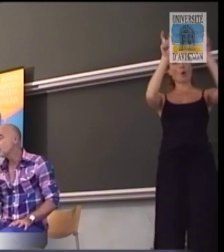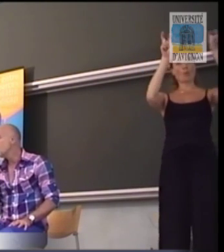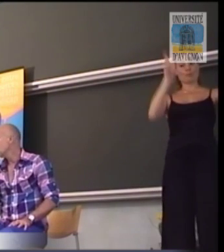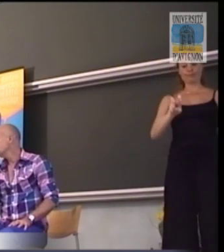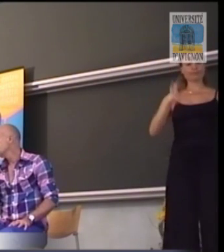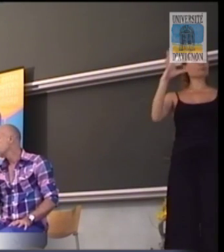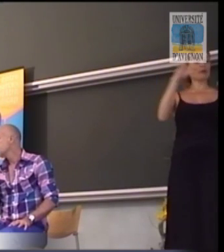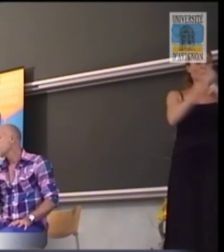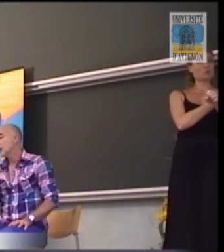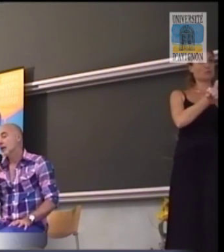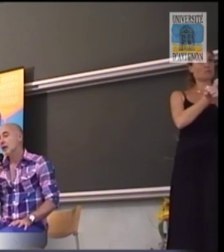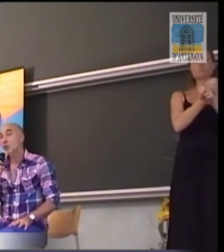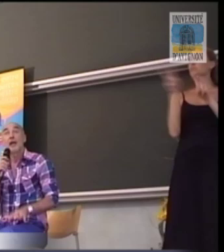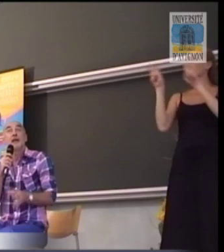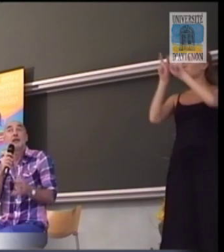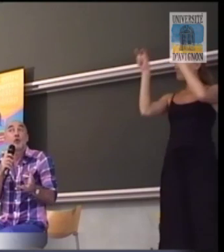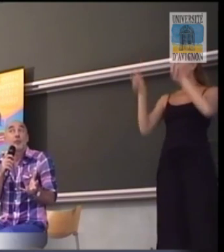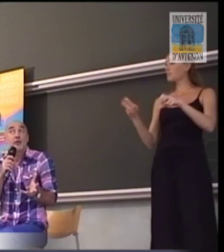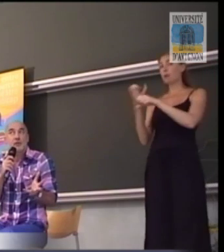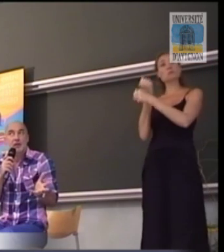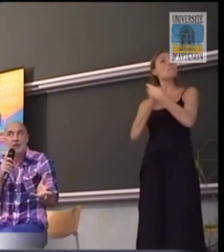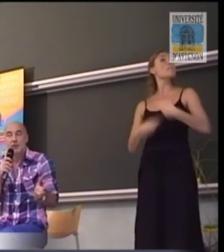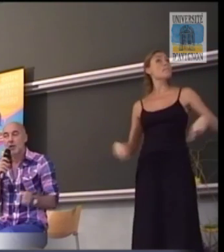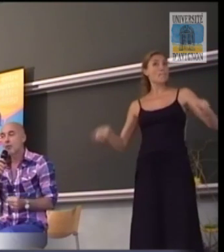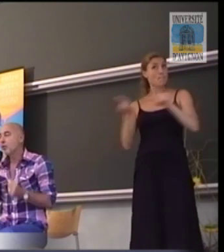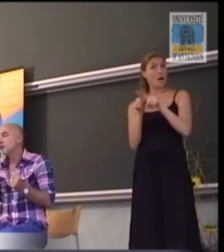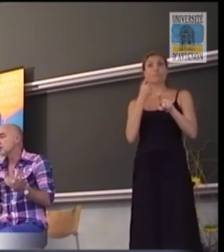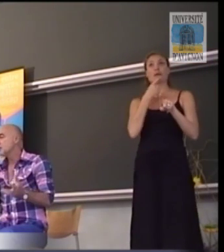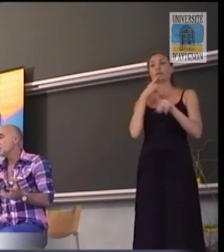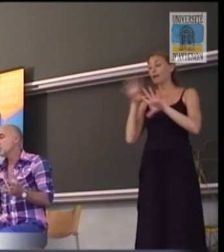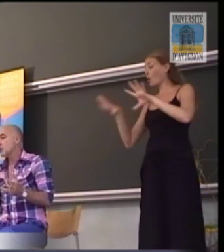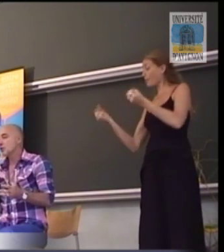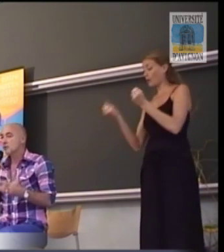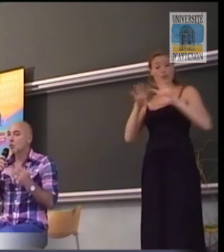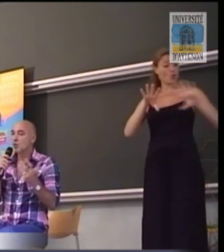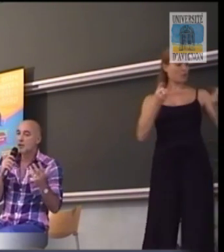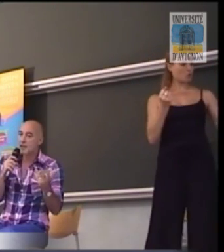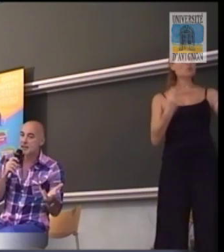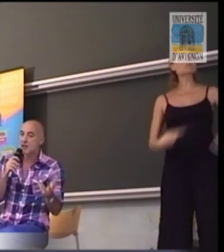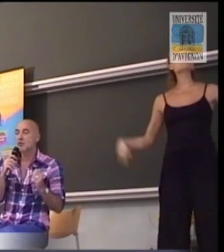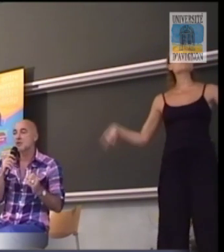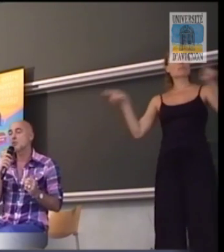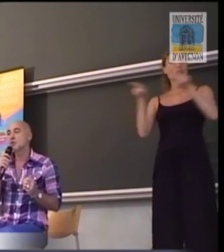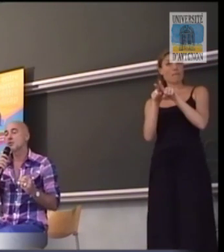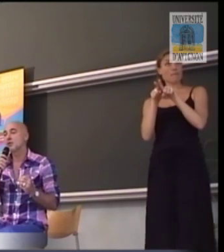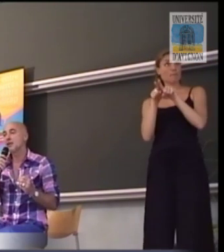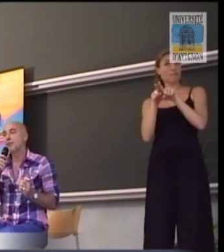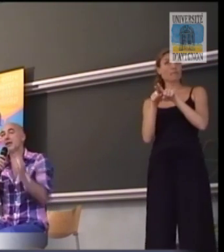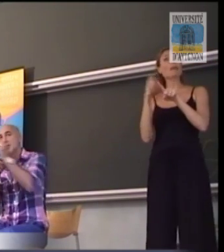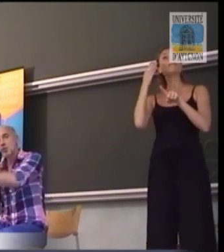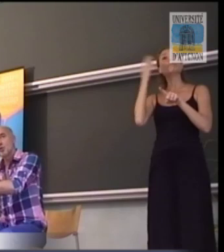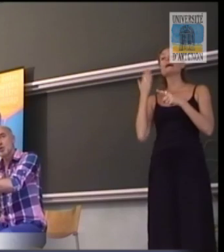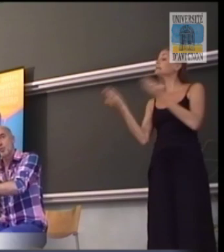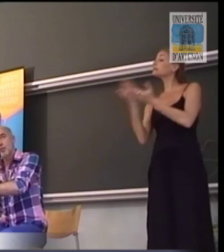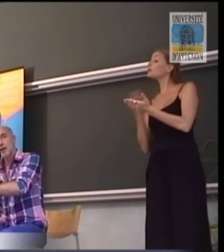des étudiants, donc à égalité de compétences, naturellement, pourquoi donc des étudiants dont les uns sont en situation de handicap,